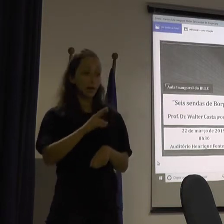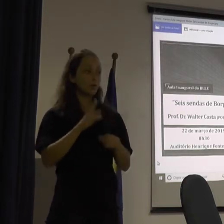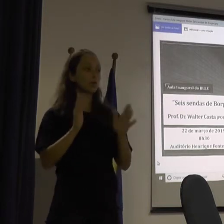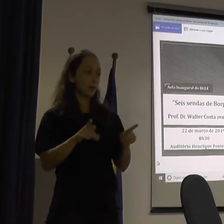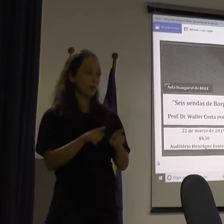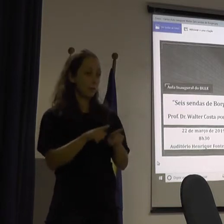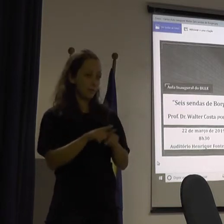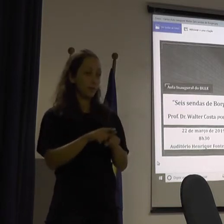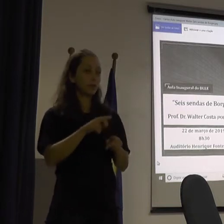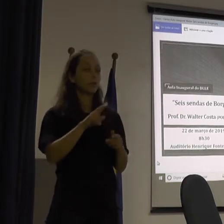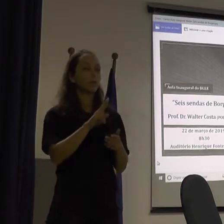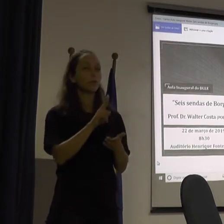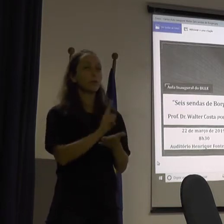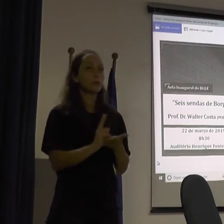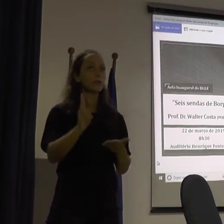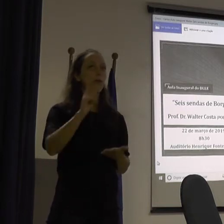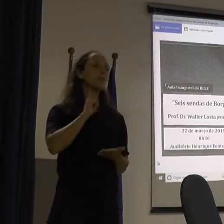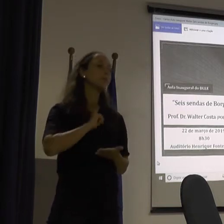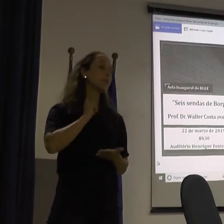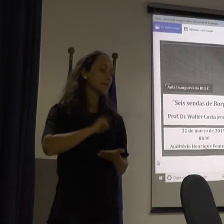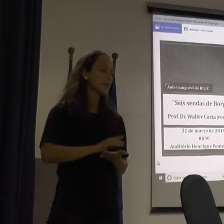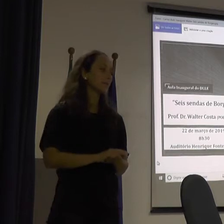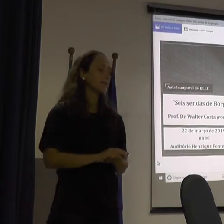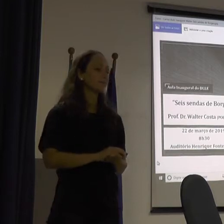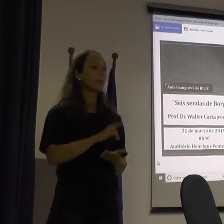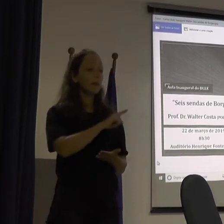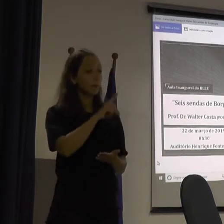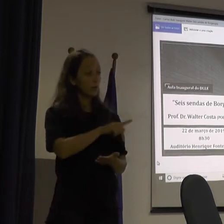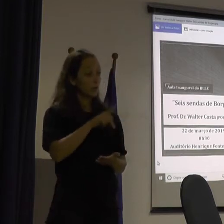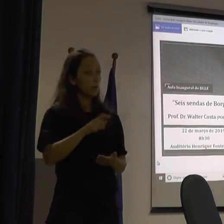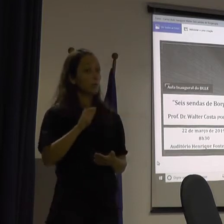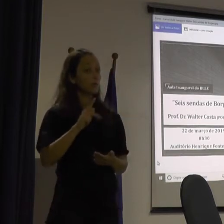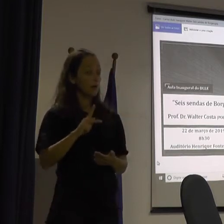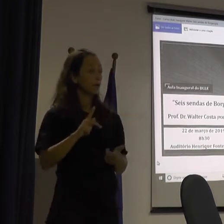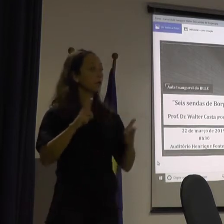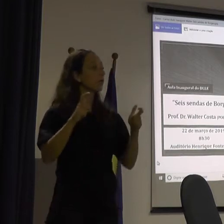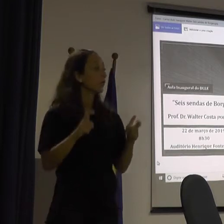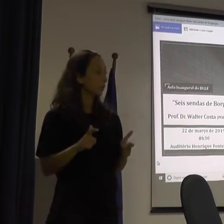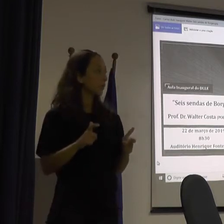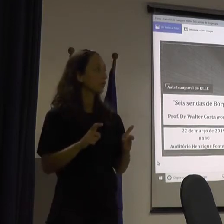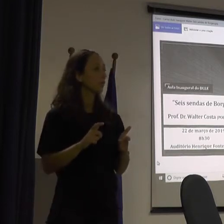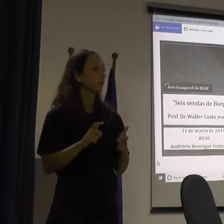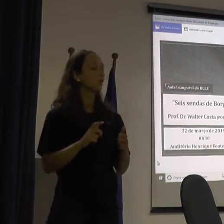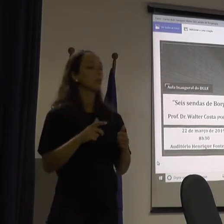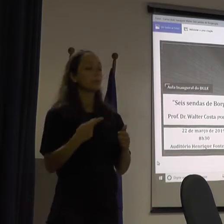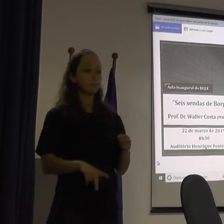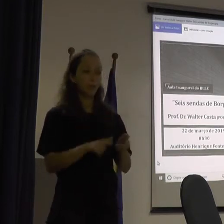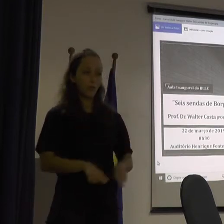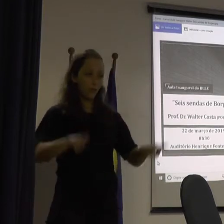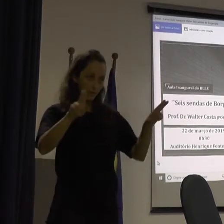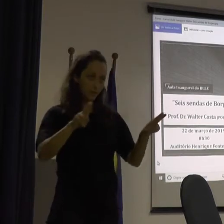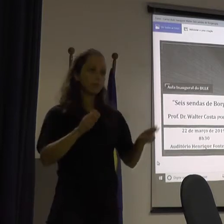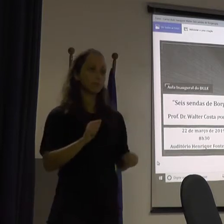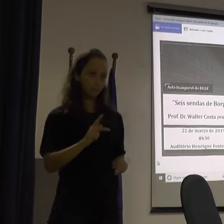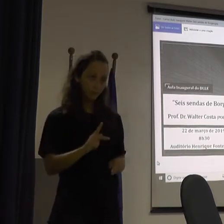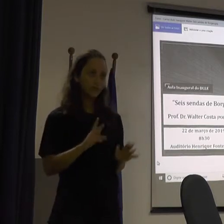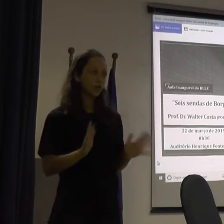do Departamento de Língua e Literatura Estrangeiras da Universidade Federal de Santa Catarina, onde